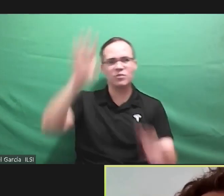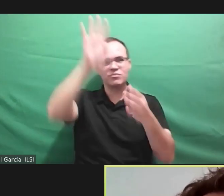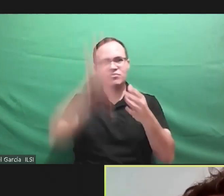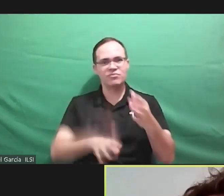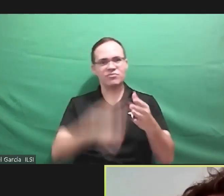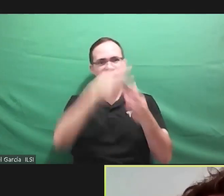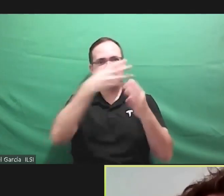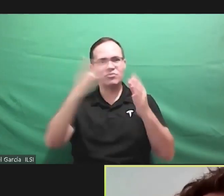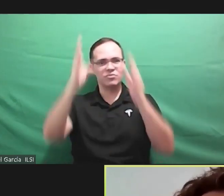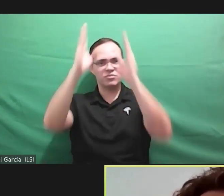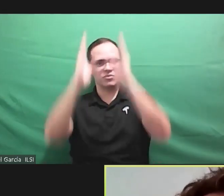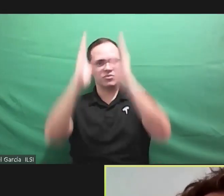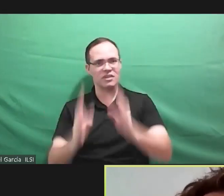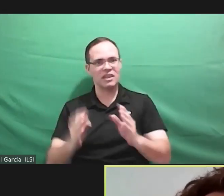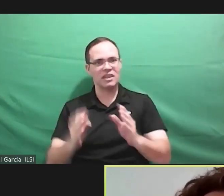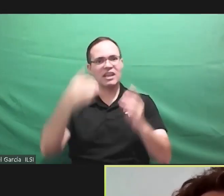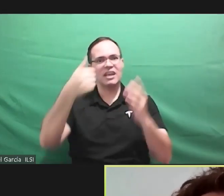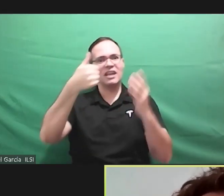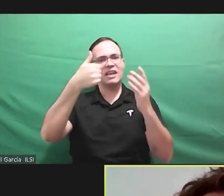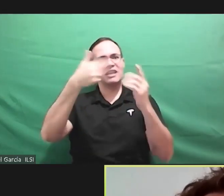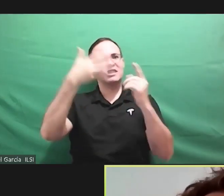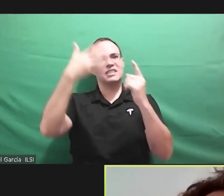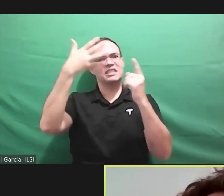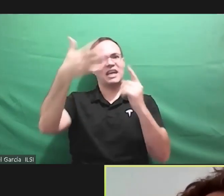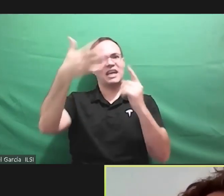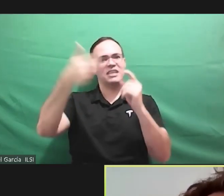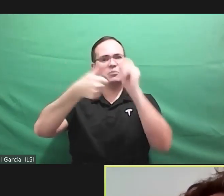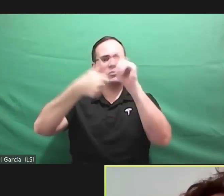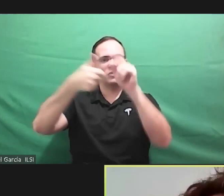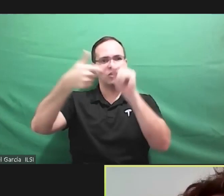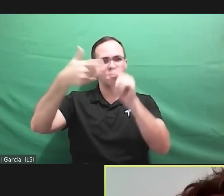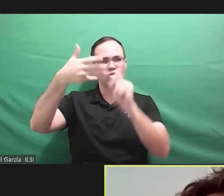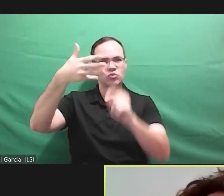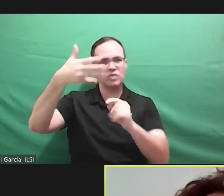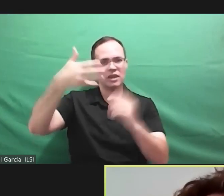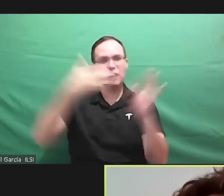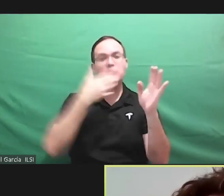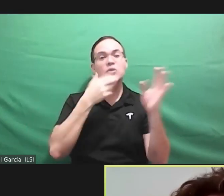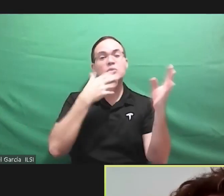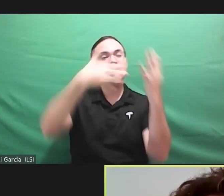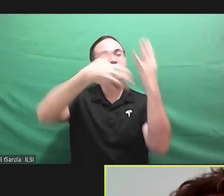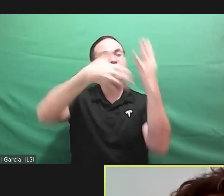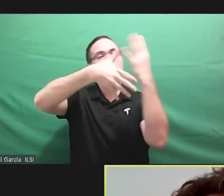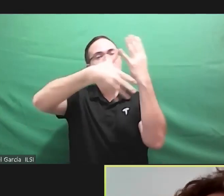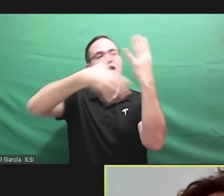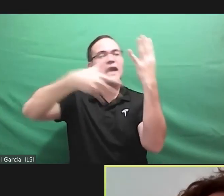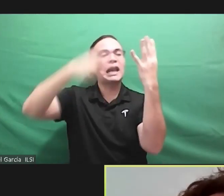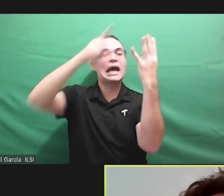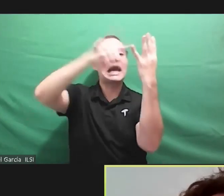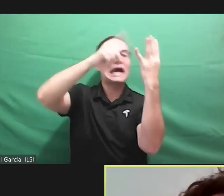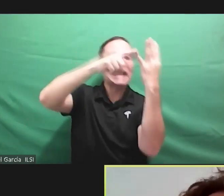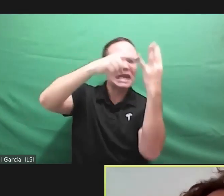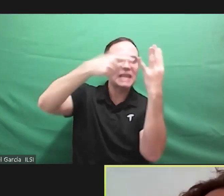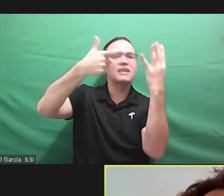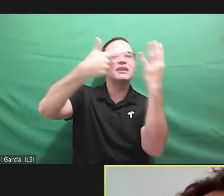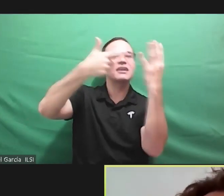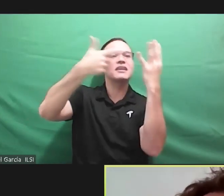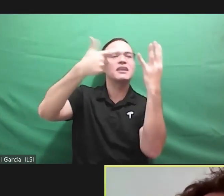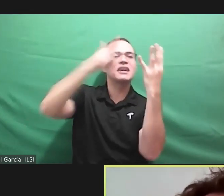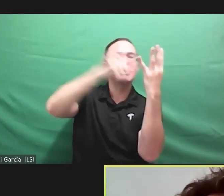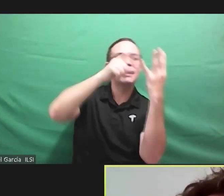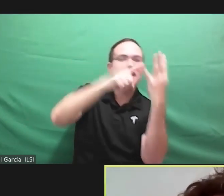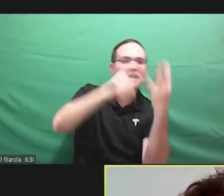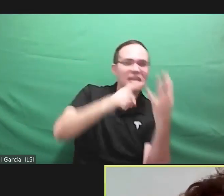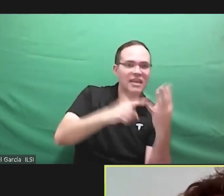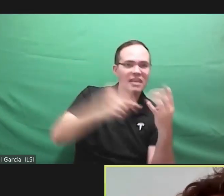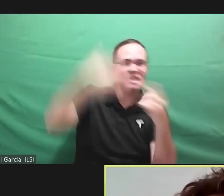si la persona dice al menos una vez sí mucha dificultad o no puedo hacerlo a una de